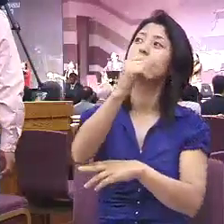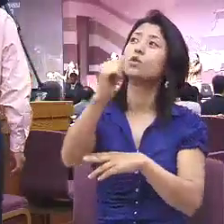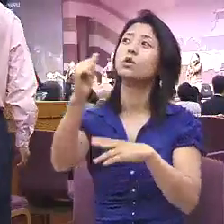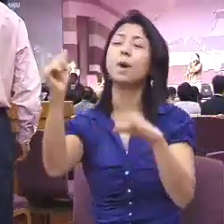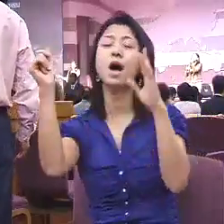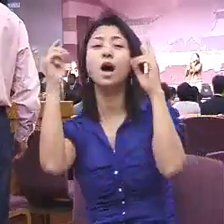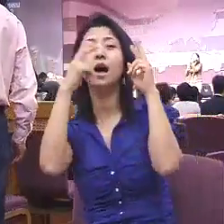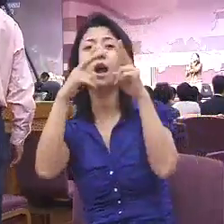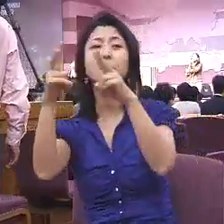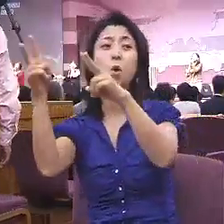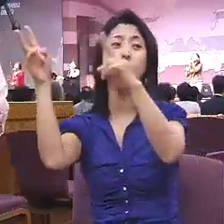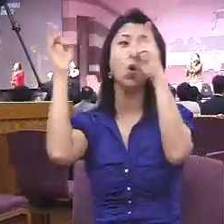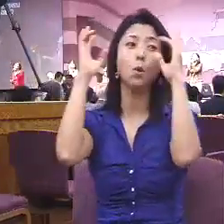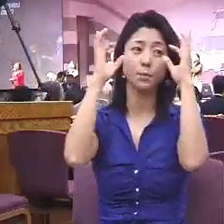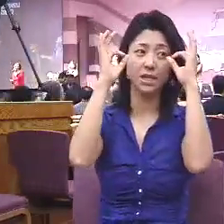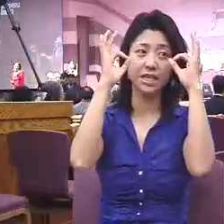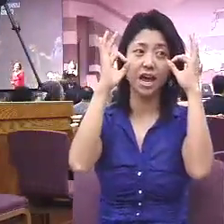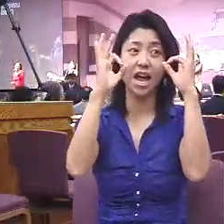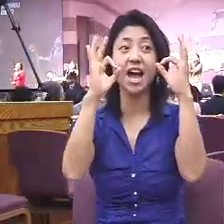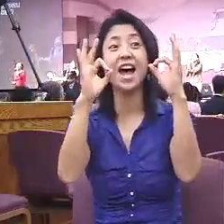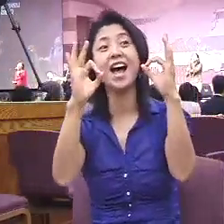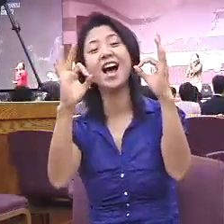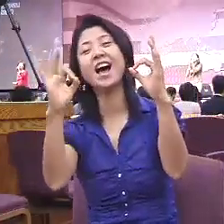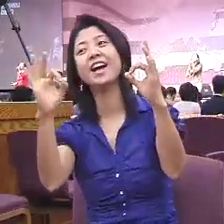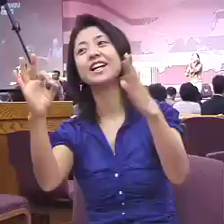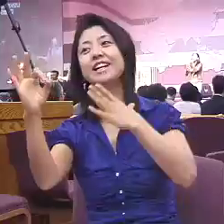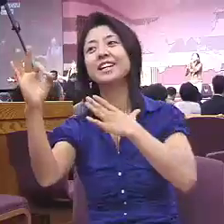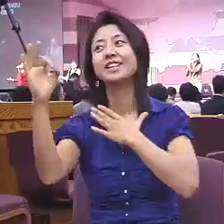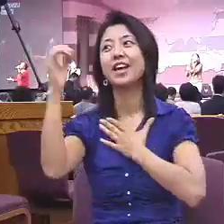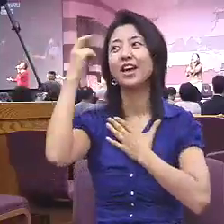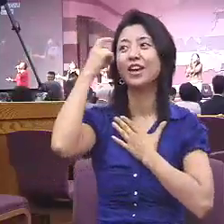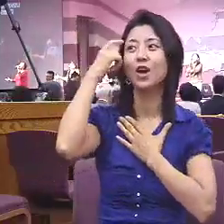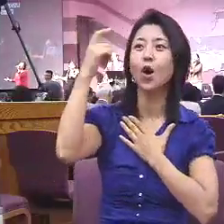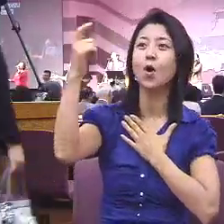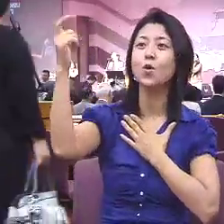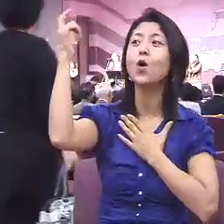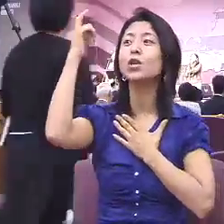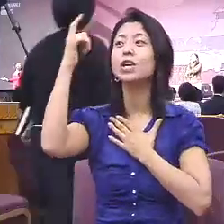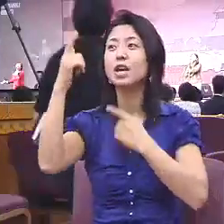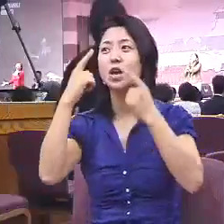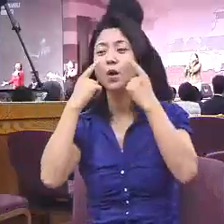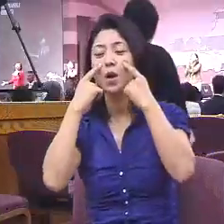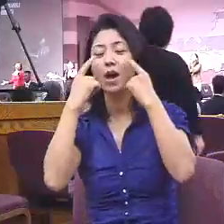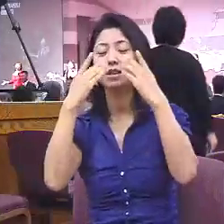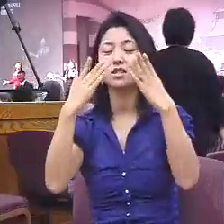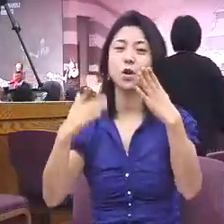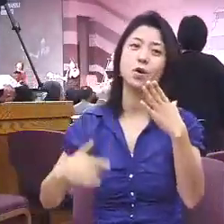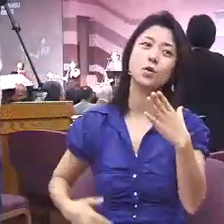주를 바라봅니다. 내 영혼이